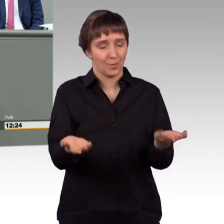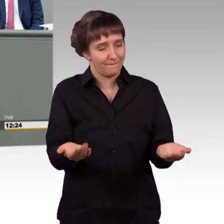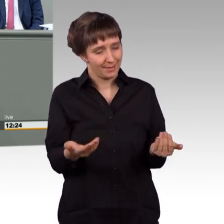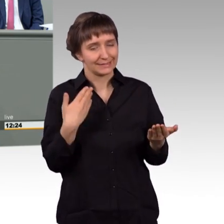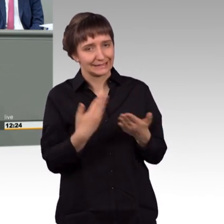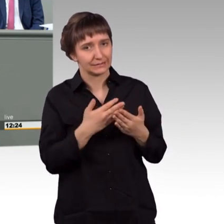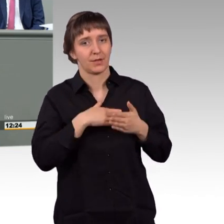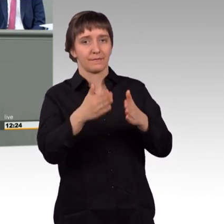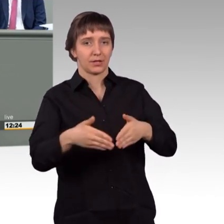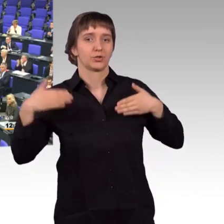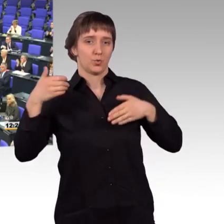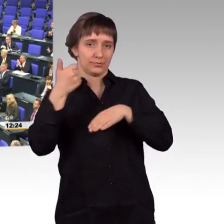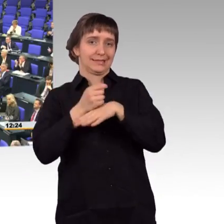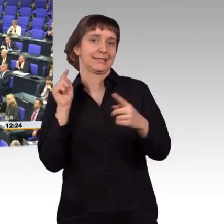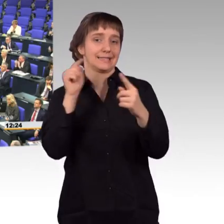Herzlichen Dank.